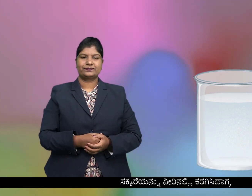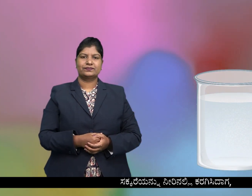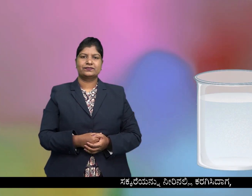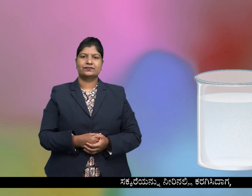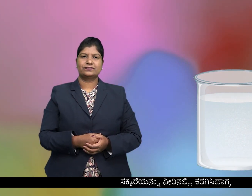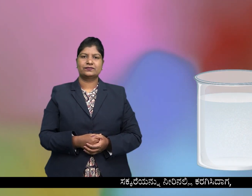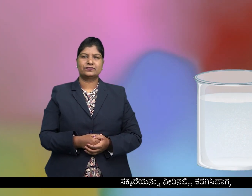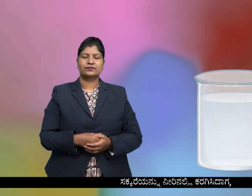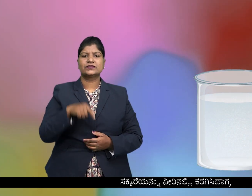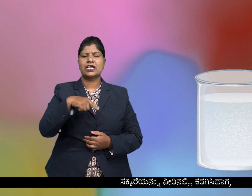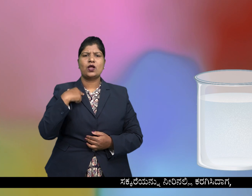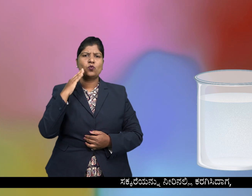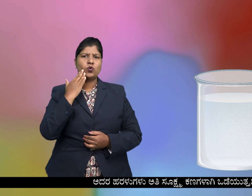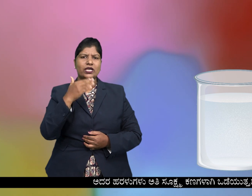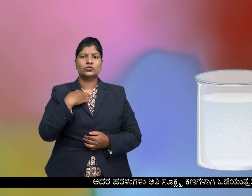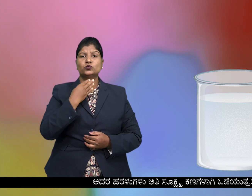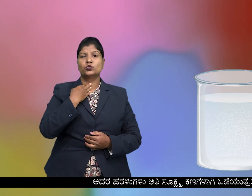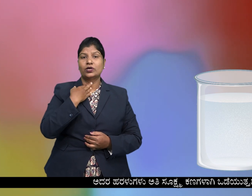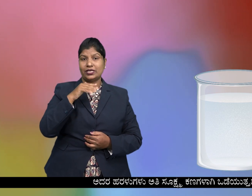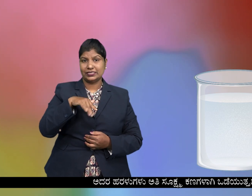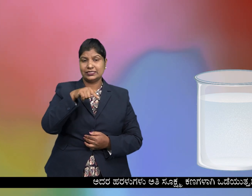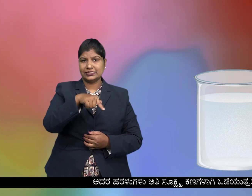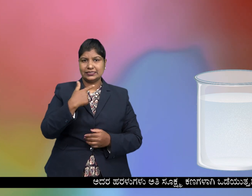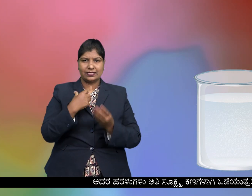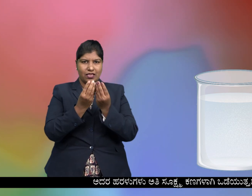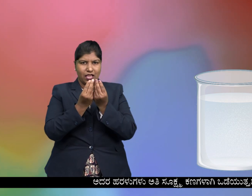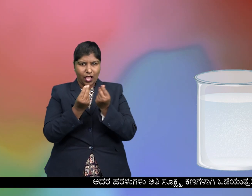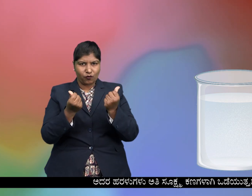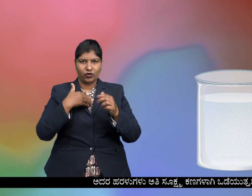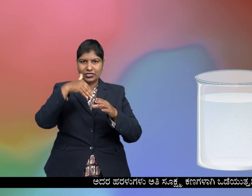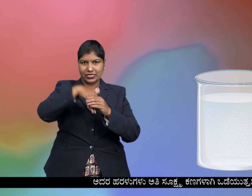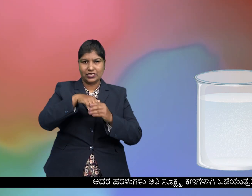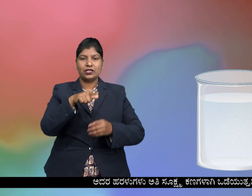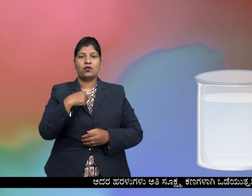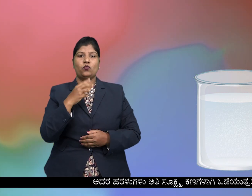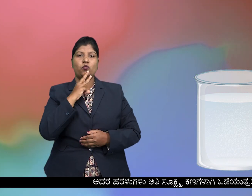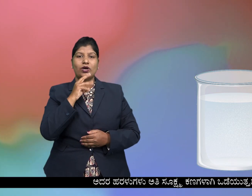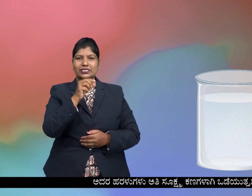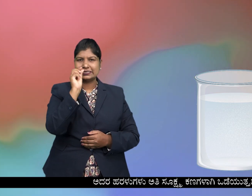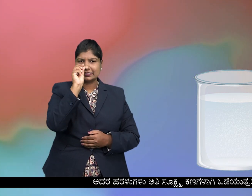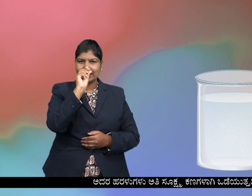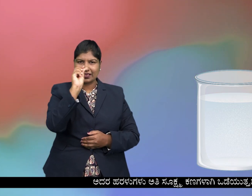ಸಕ್ಕರೆಯನ್ನ ನೀರಿನಲ್ಲಿ ಕರಗಿಸಿದಾಗ ಅದರ ಹರಳುಗಳು ಅತಿ ಸೂಕ್ಷ್ಮ ಕಣಗಳಾಗಿ ಒಡೆಯುತ್ತವೆ.